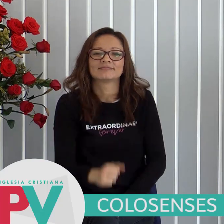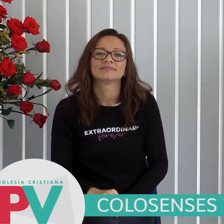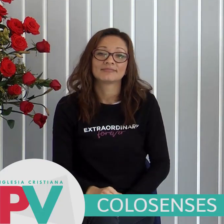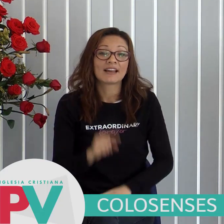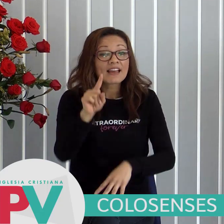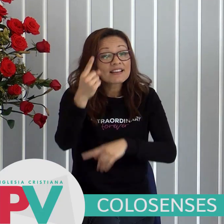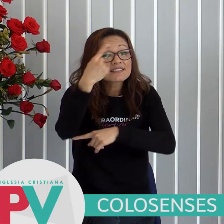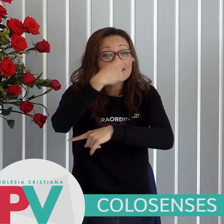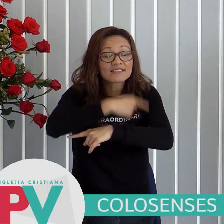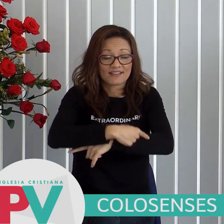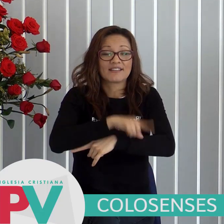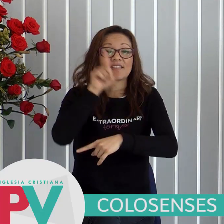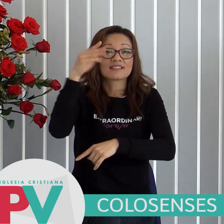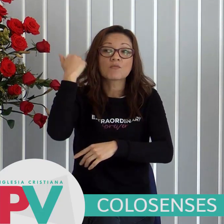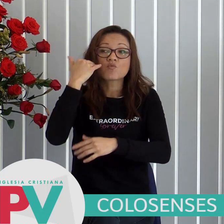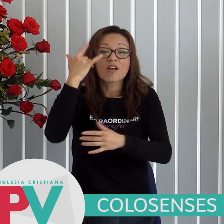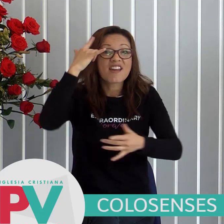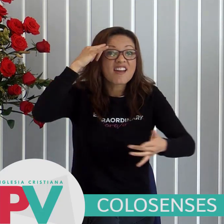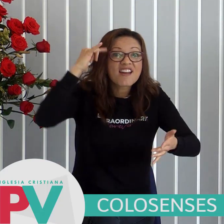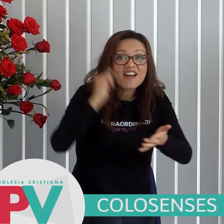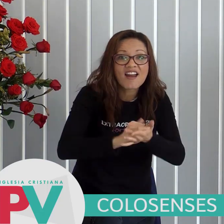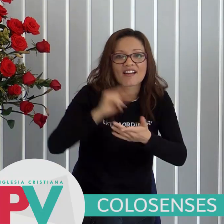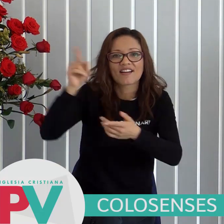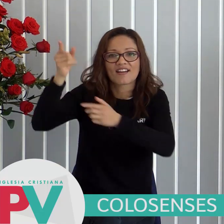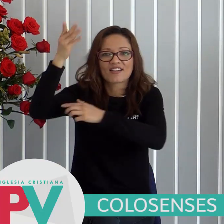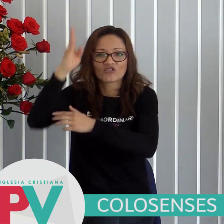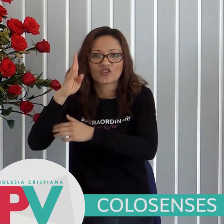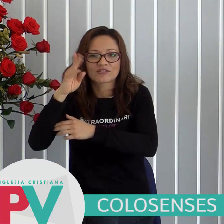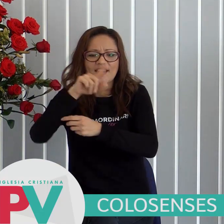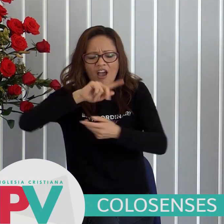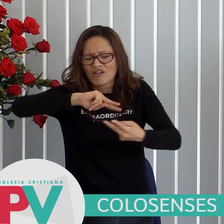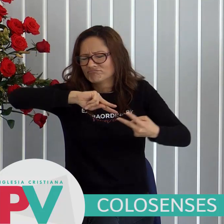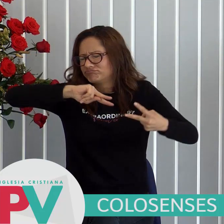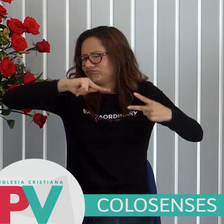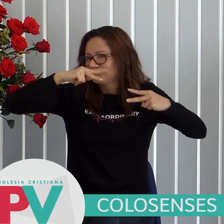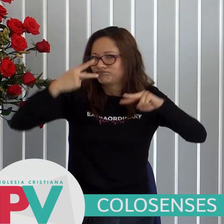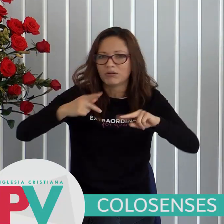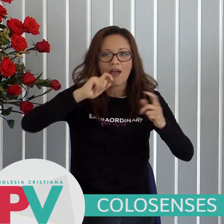El día que Nefer creyó, Nefer cambió